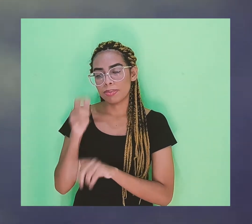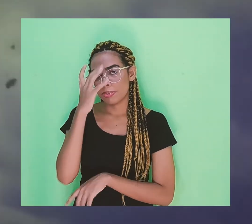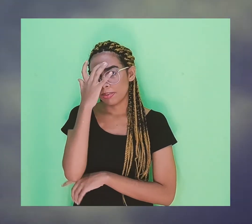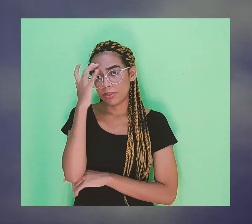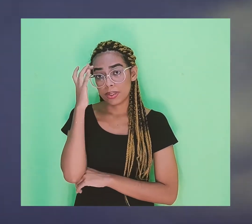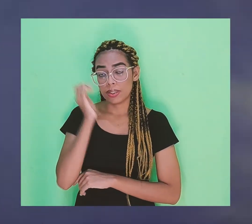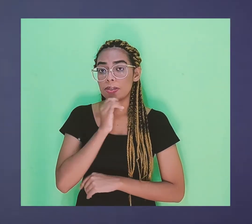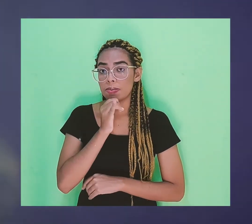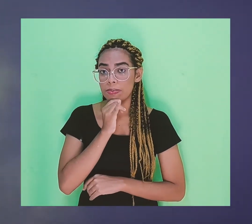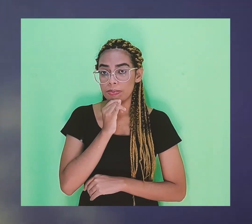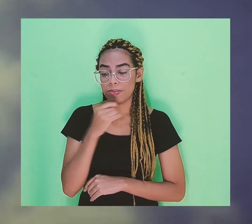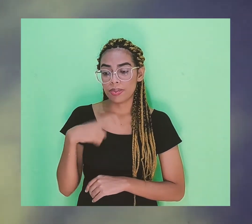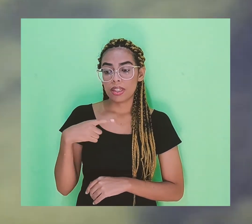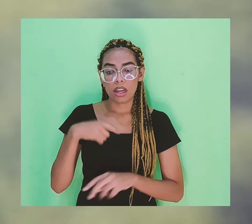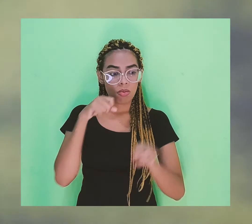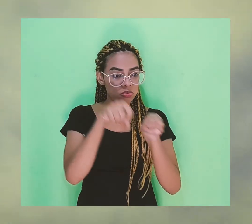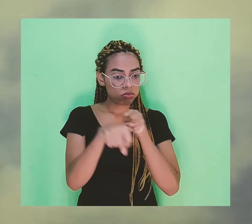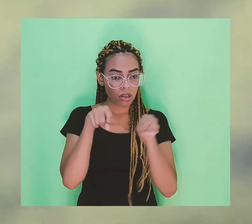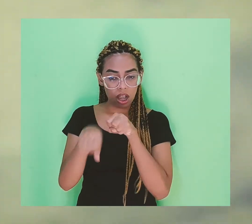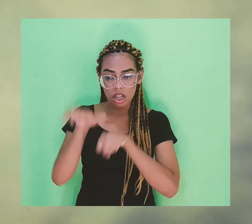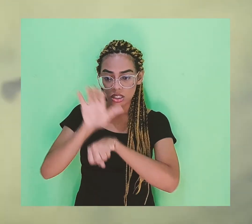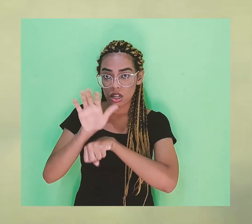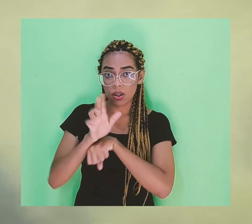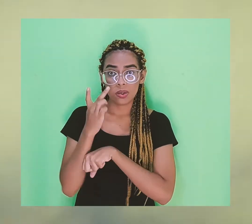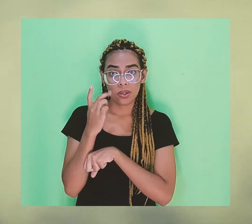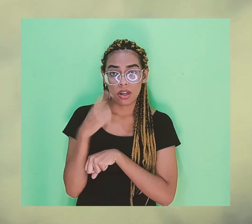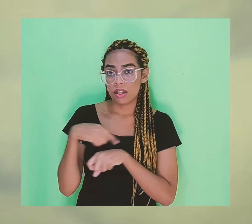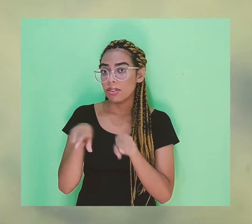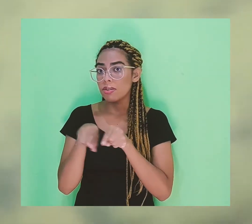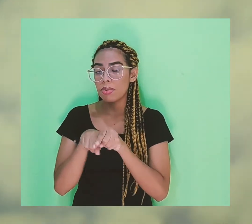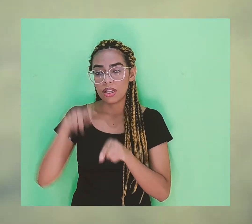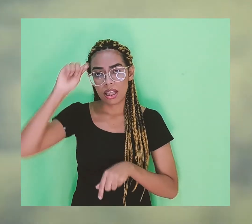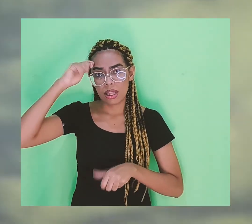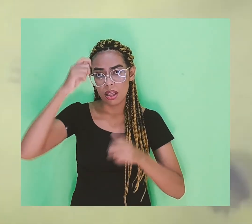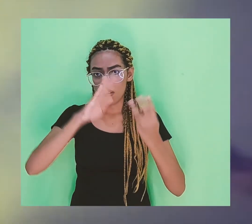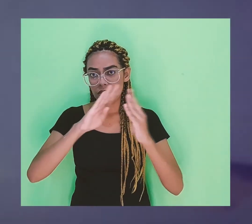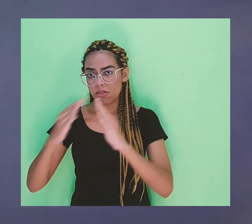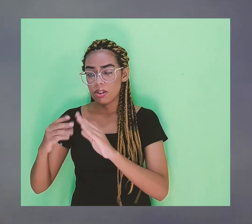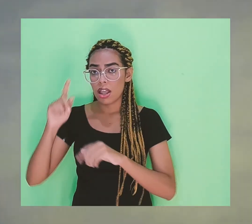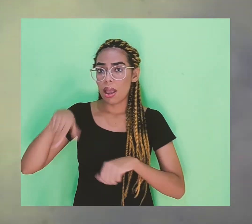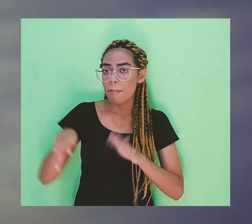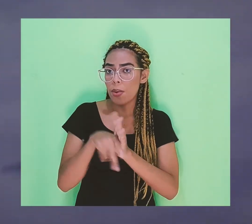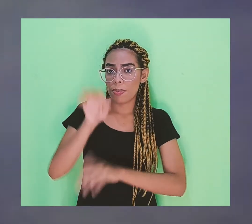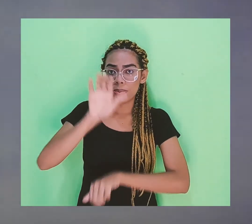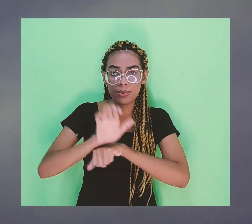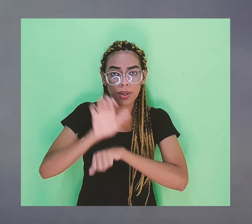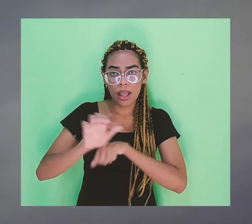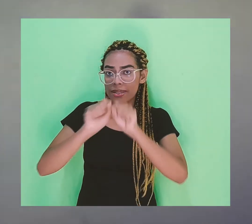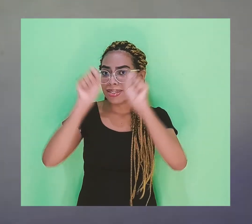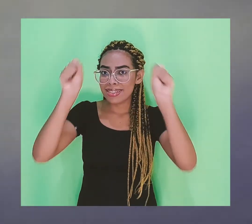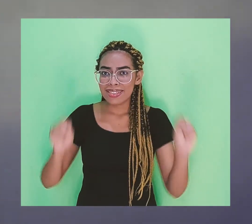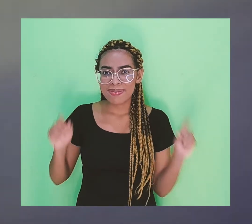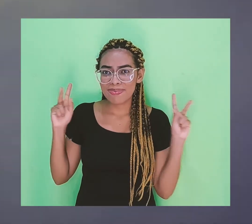contra povos indígenas aqui no Ceará ou no Xingu, contra a população negra periférica, é feito pelo mesmo Estado, Sim. pelo mesmo